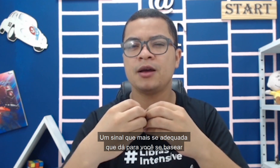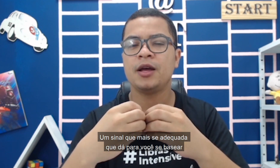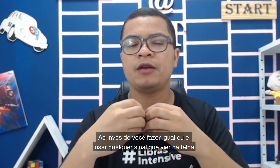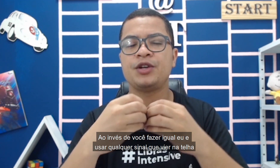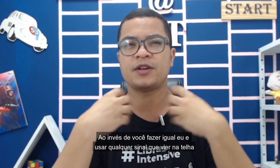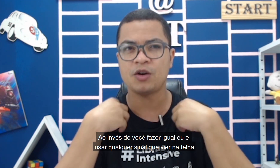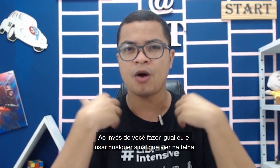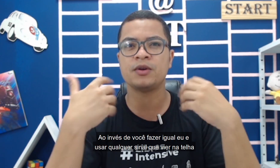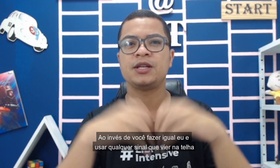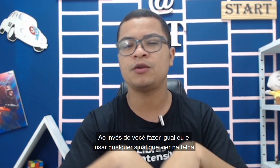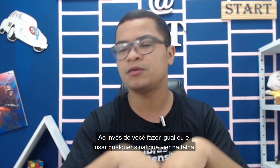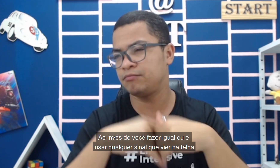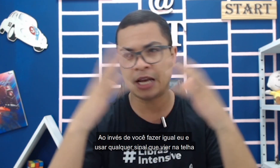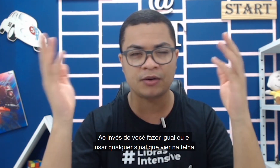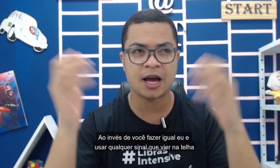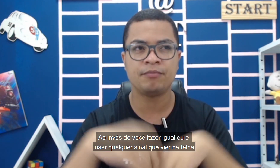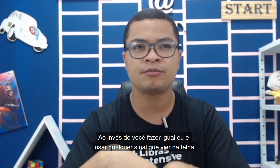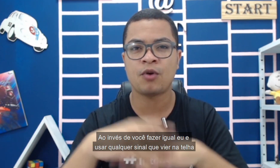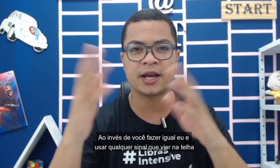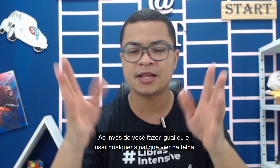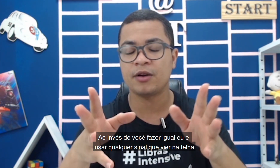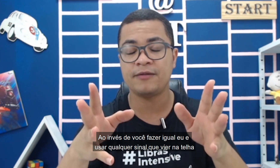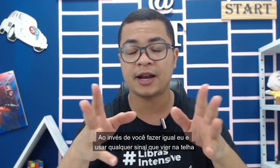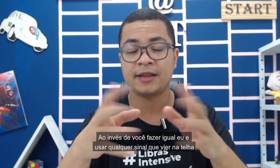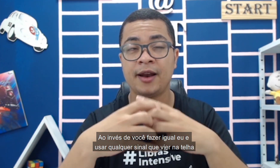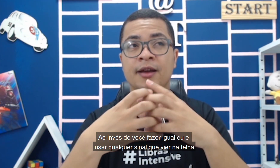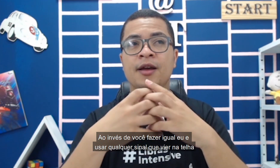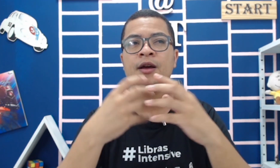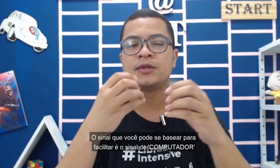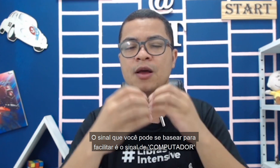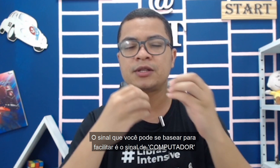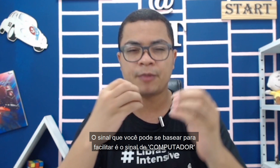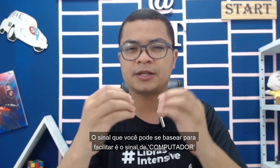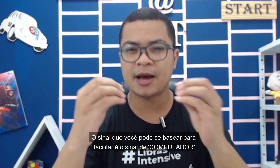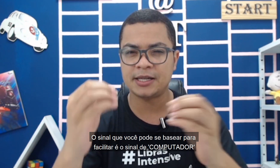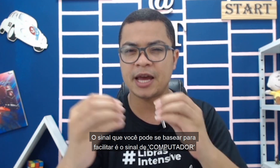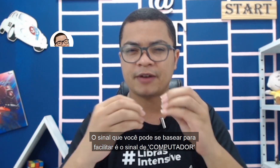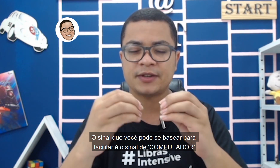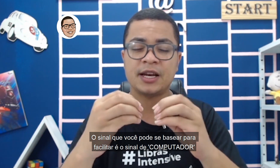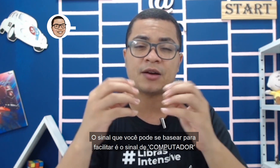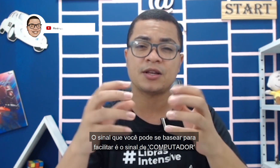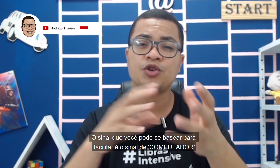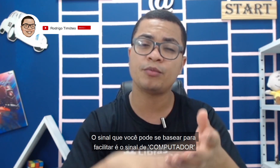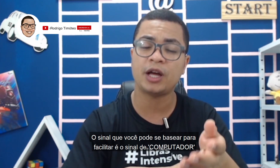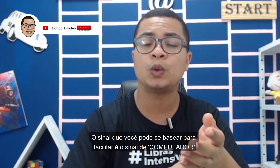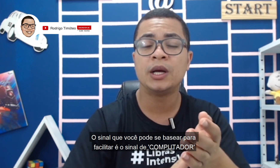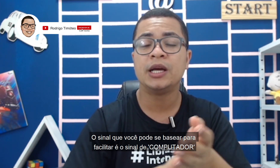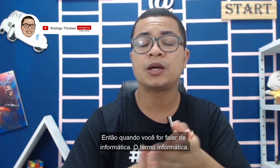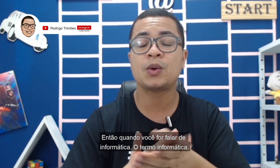Em vez de fazer igual eu, assim Sei lá, usar qualquer sinal que vier na telha O sinal que você pode se basear aí Que vai te facilitar o sinal de computador Então quando